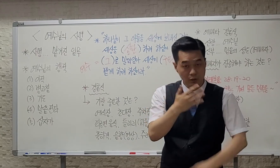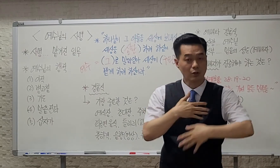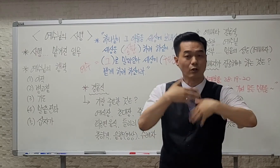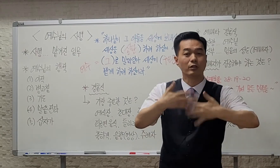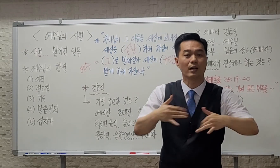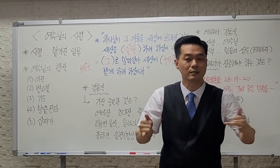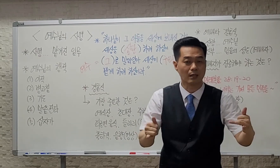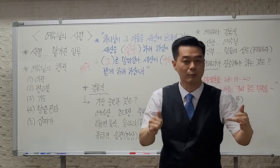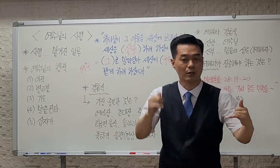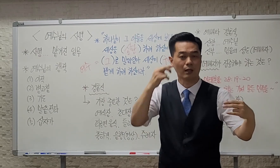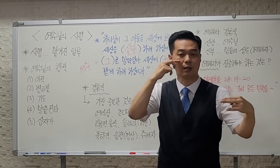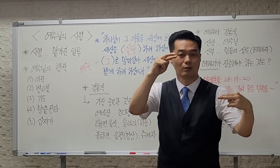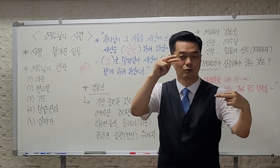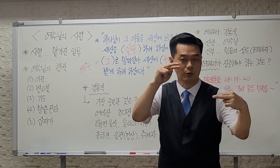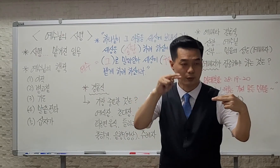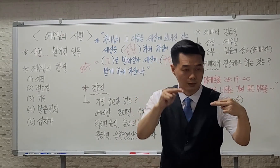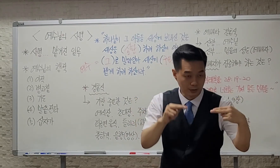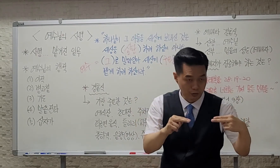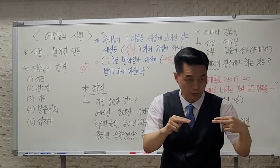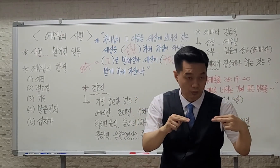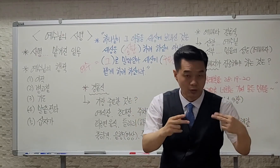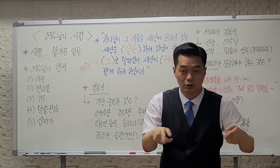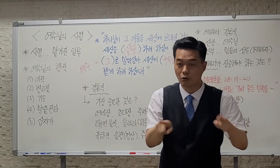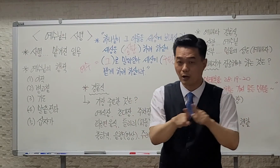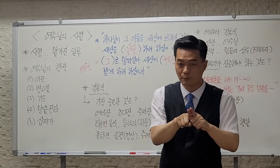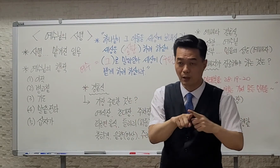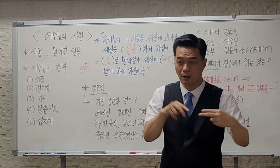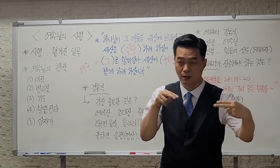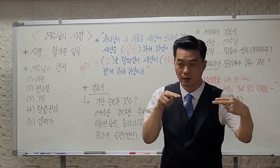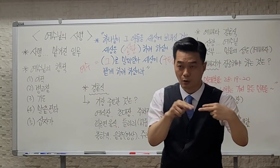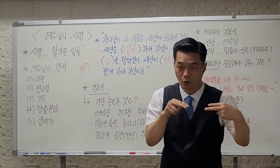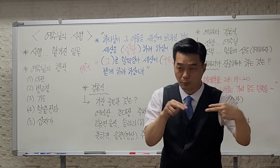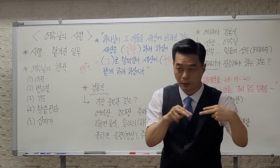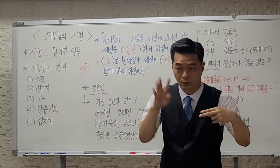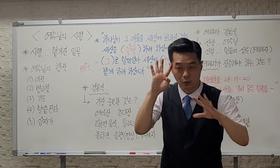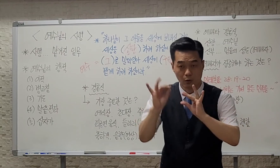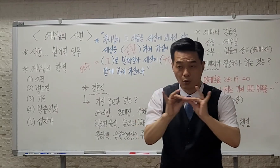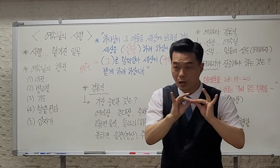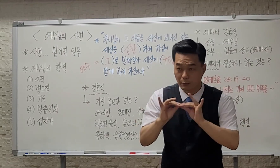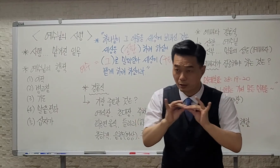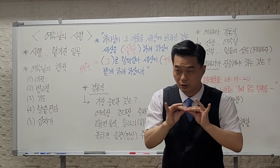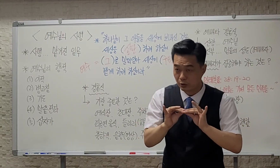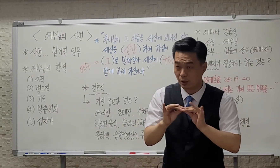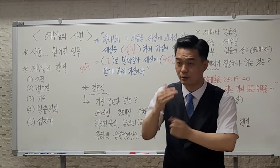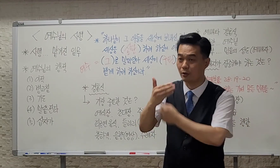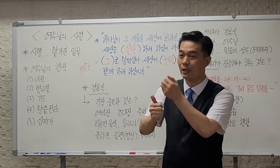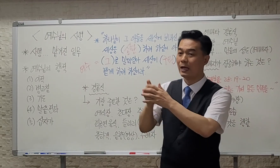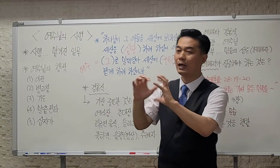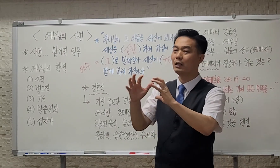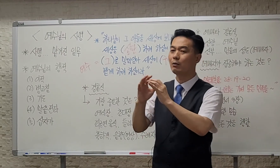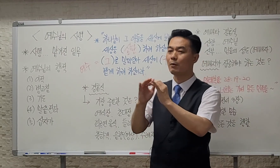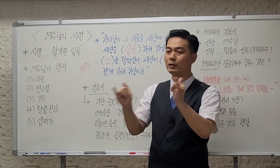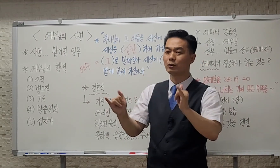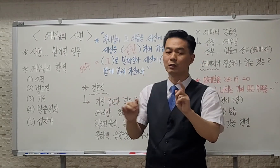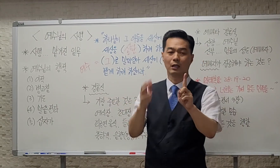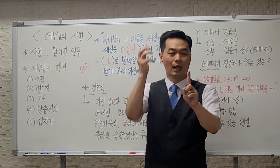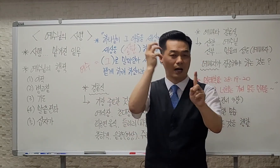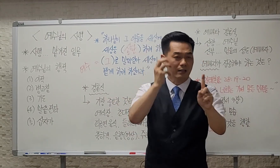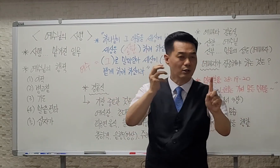더 연약한 사람들에게 눈높이를 맞추고 그들과 함께 호흡하고 공감대를 형성해서 하나님의 나라 백성들이 한 영혼